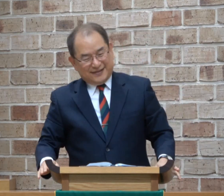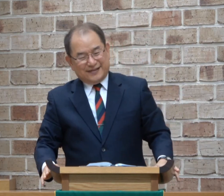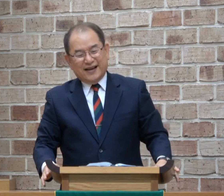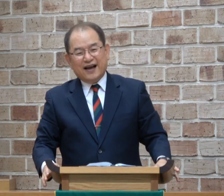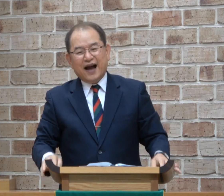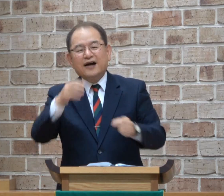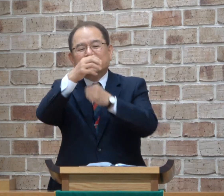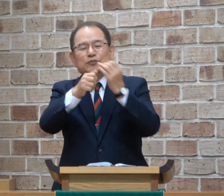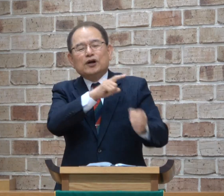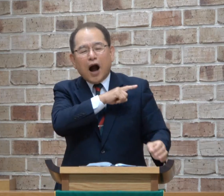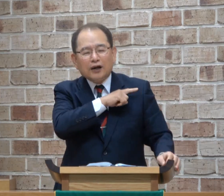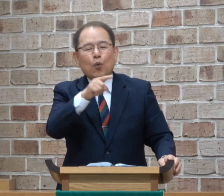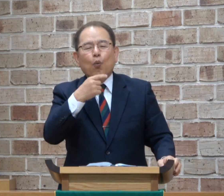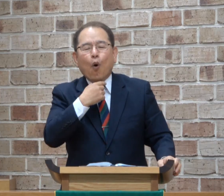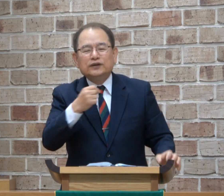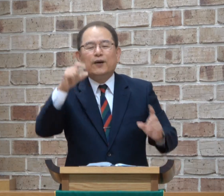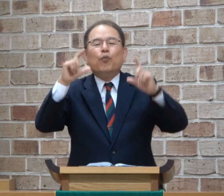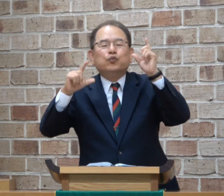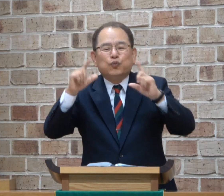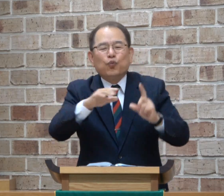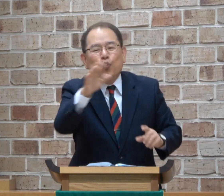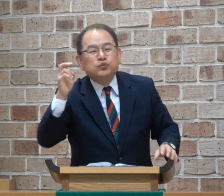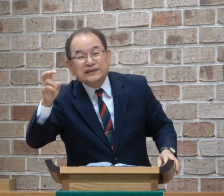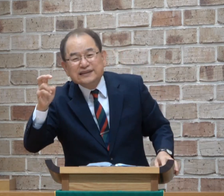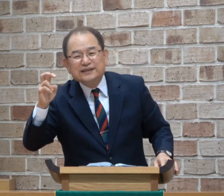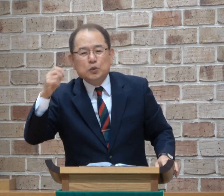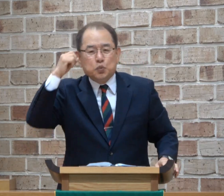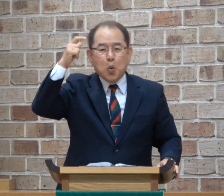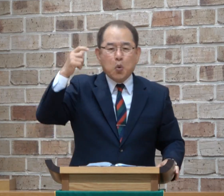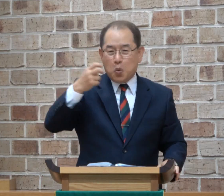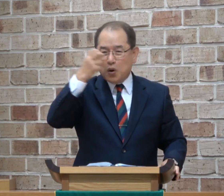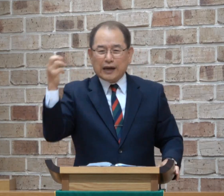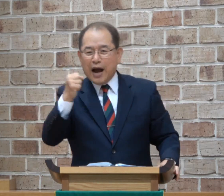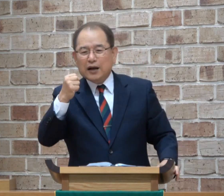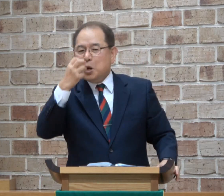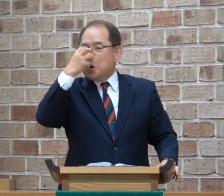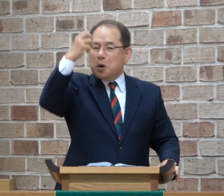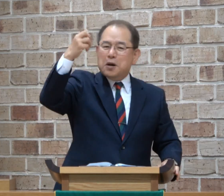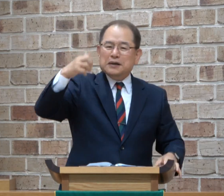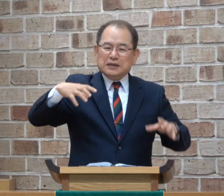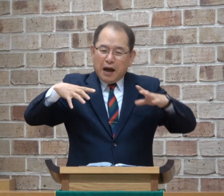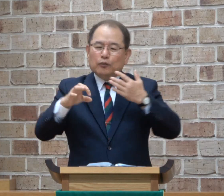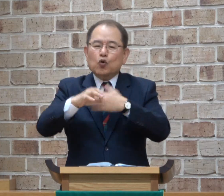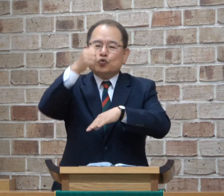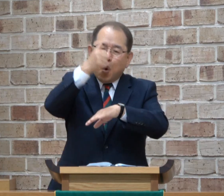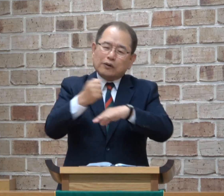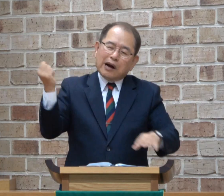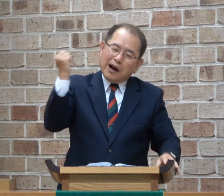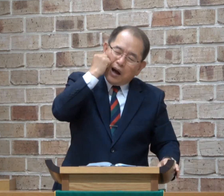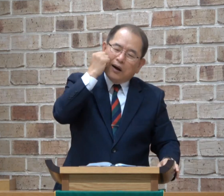원하시는 모습. 총명을 가지고 교만한다면 결국 멸망의 날이 옵니다.